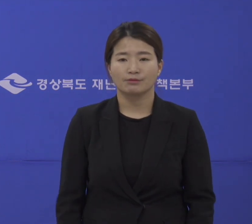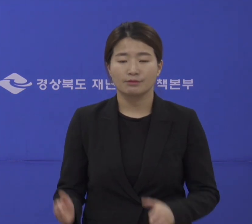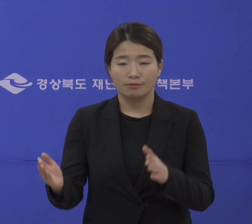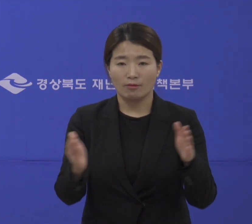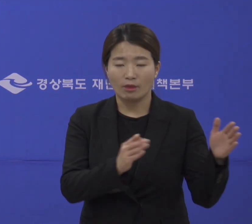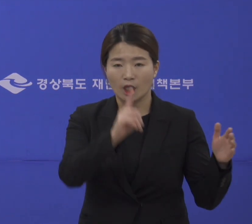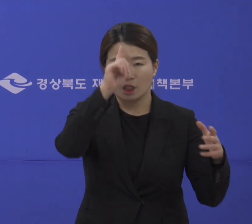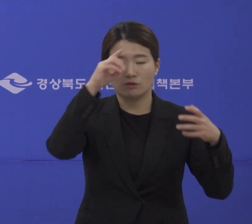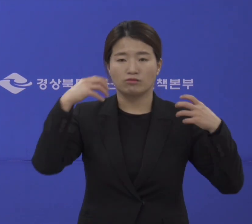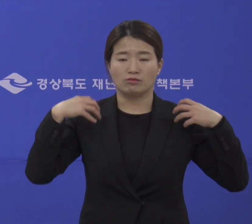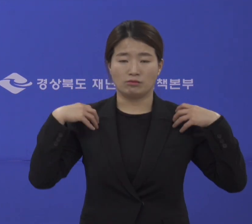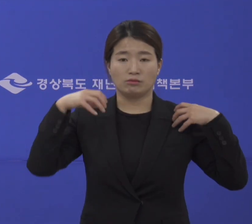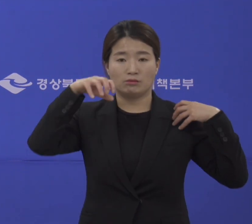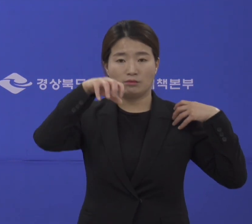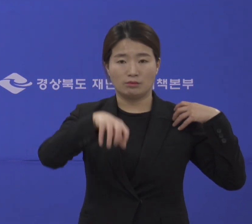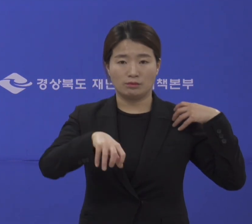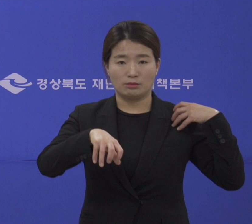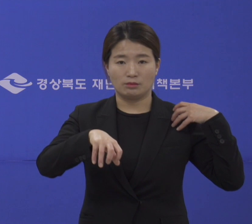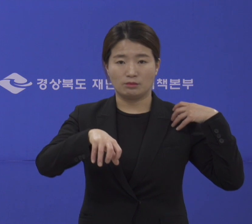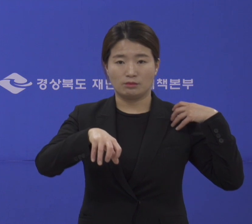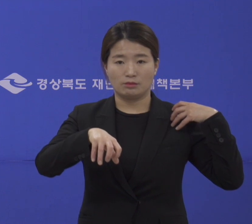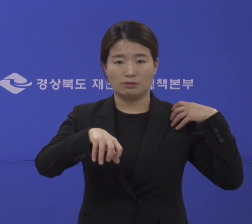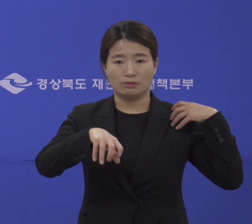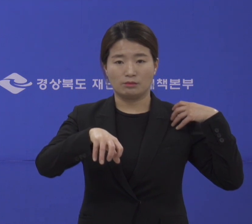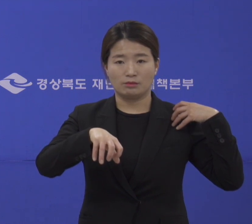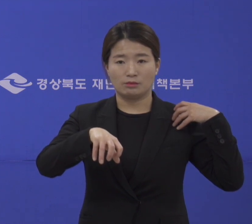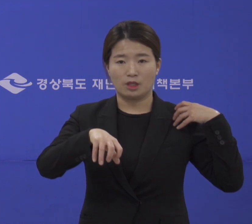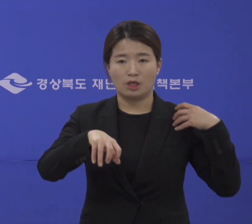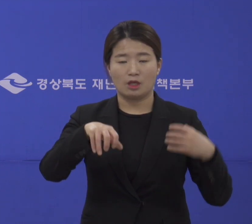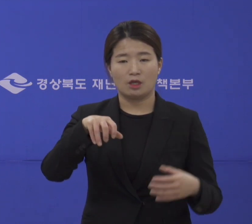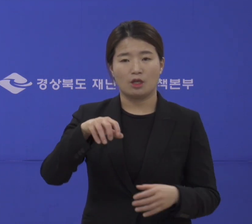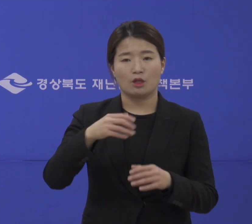그리고 정부에서 군의 간 후보생 6명을